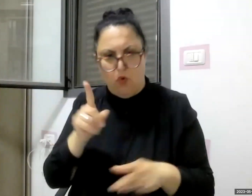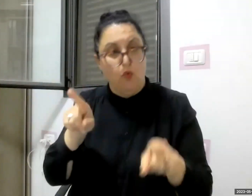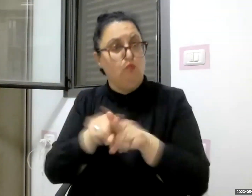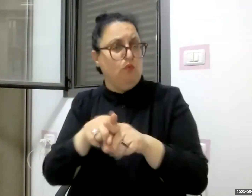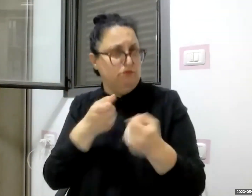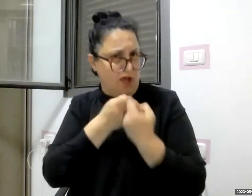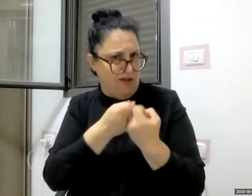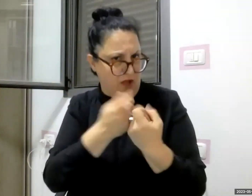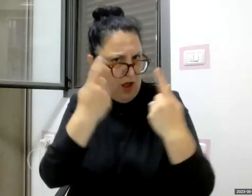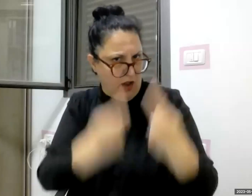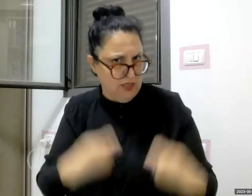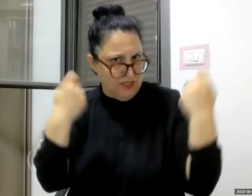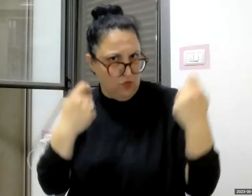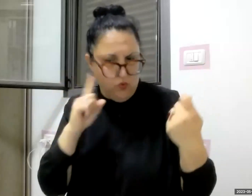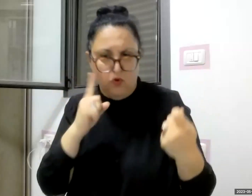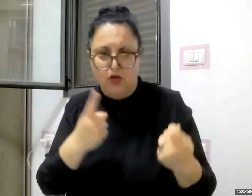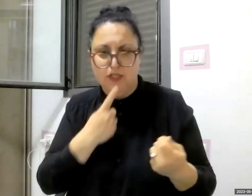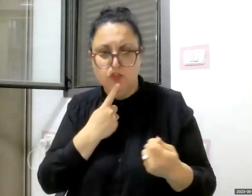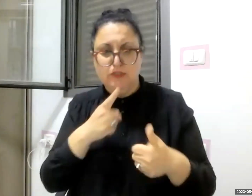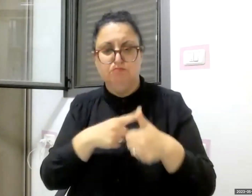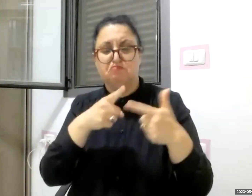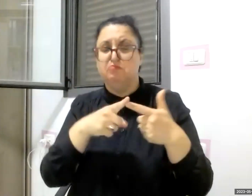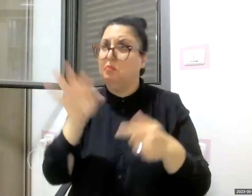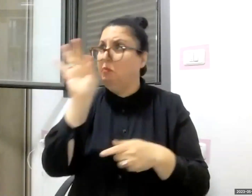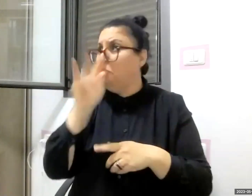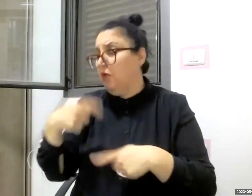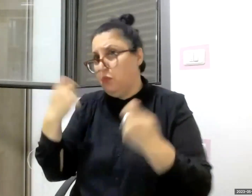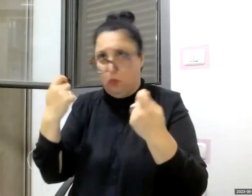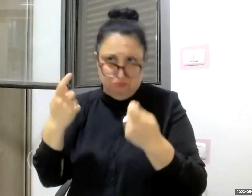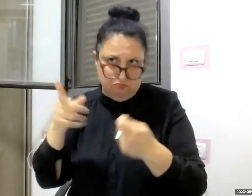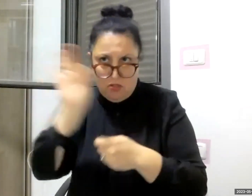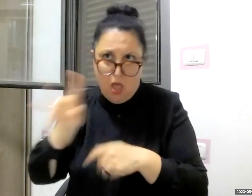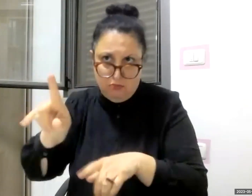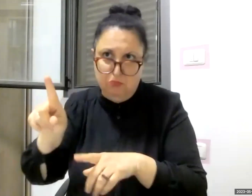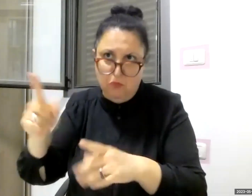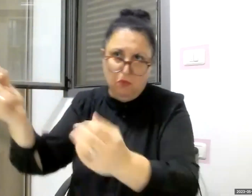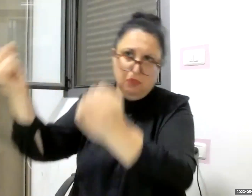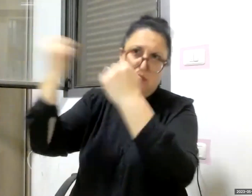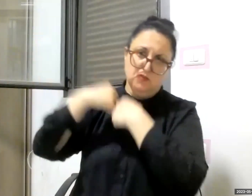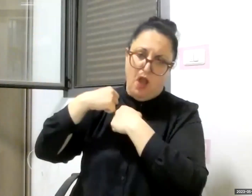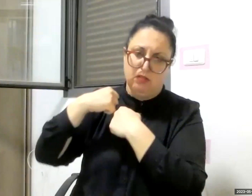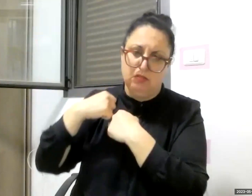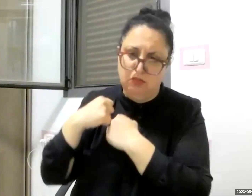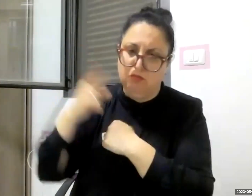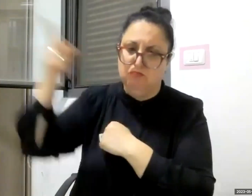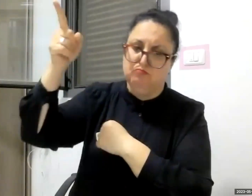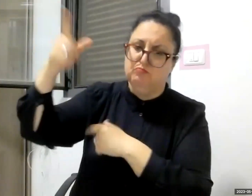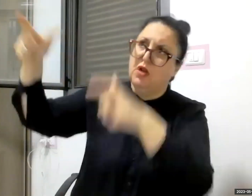עדיין לא ביצעה מהלך פוליטי-רדיקלי, מבחינת התרבות אנחנו עדיין